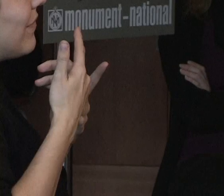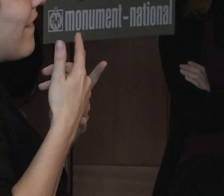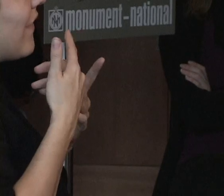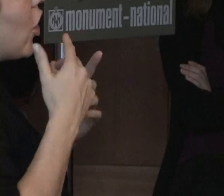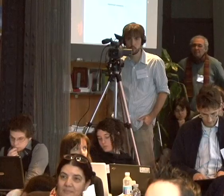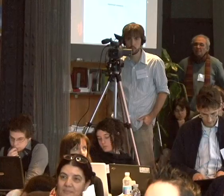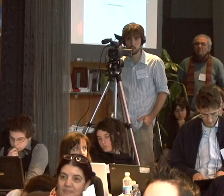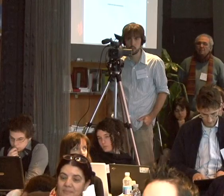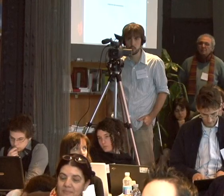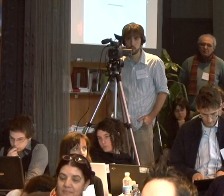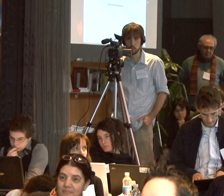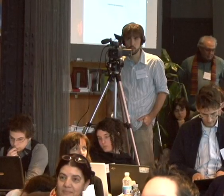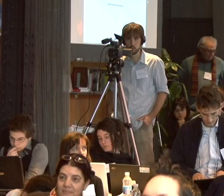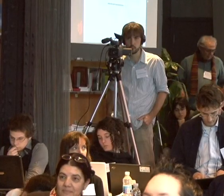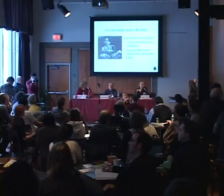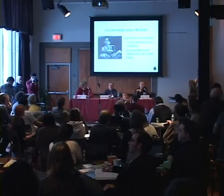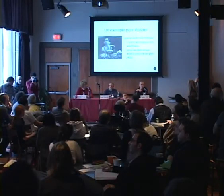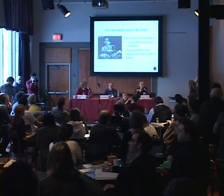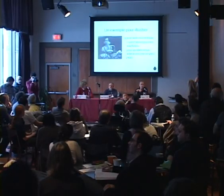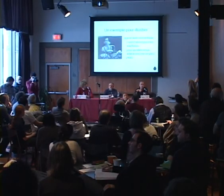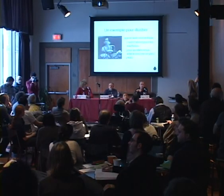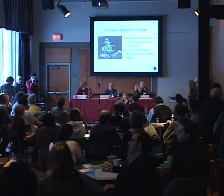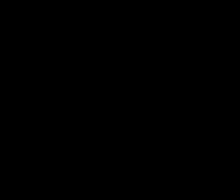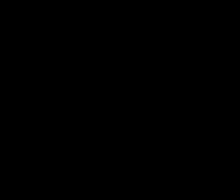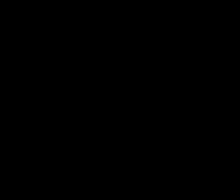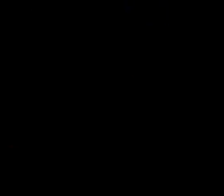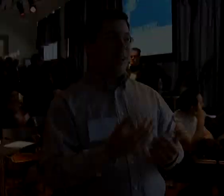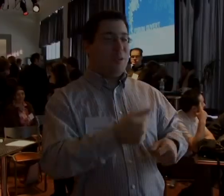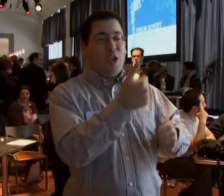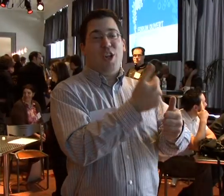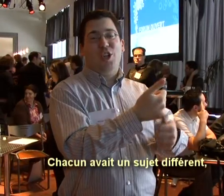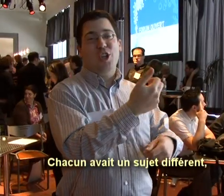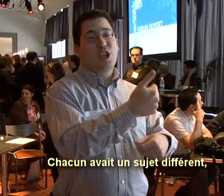contenu qu'on met sur le web de façon à ce que les ordinateurs nous rendent la vie plus facile.